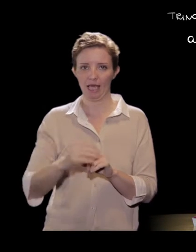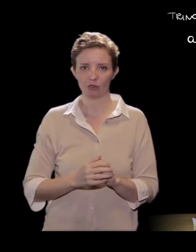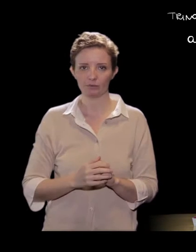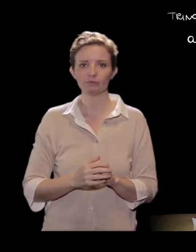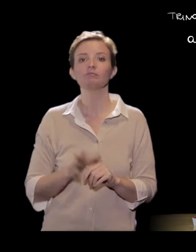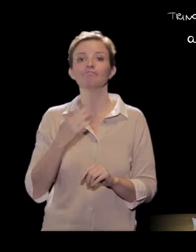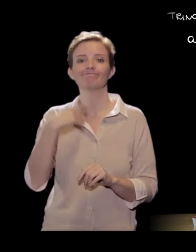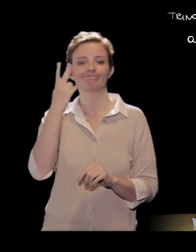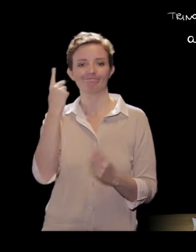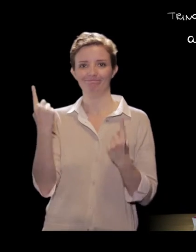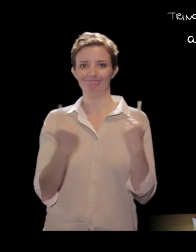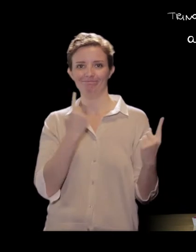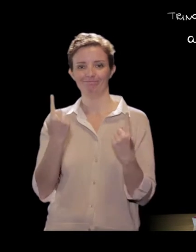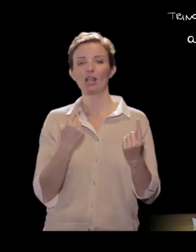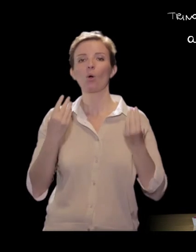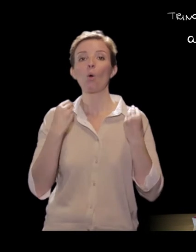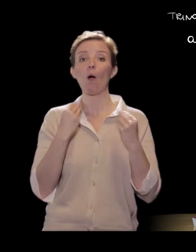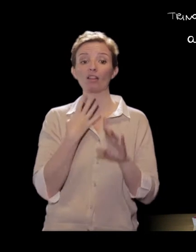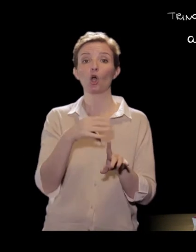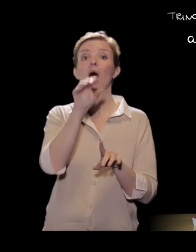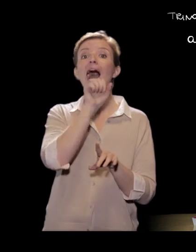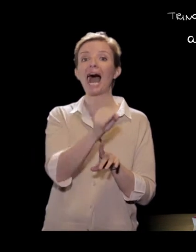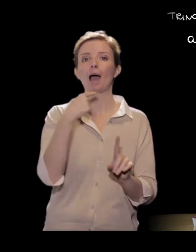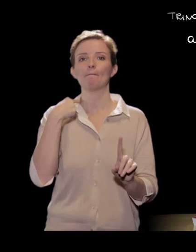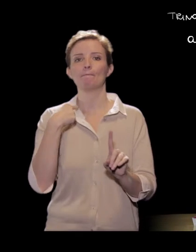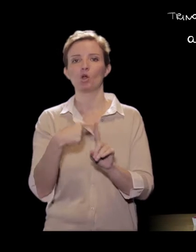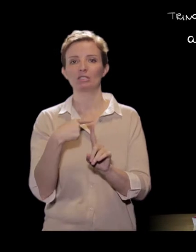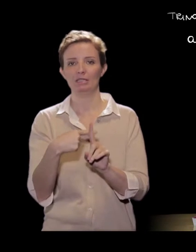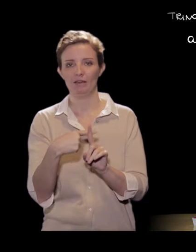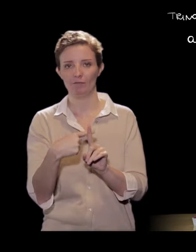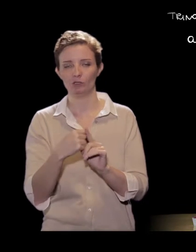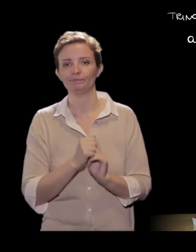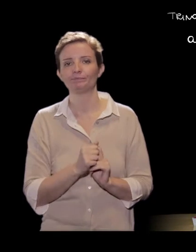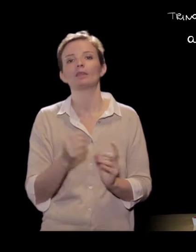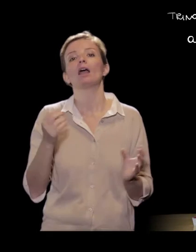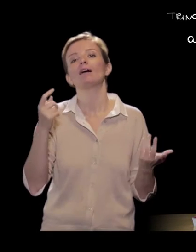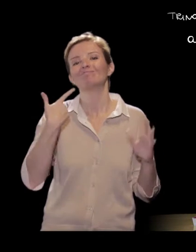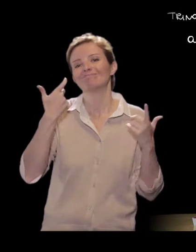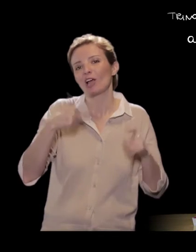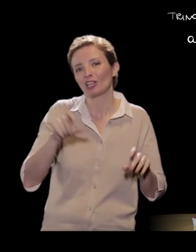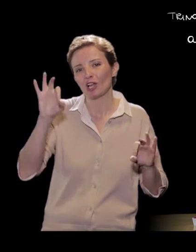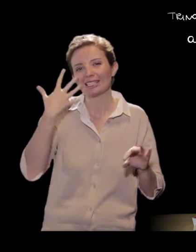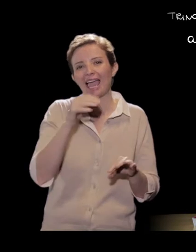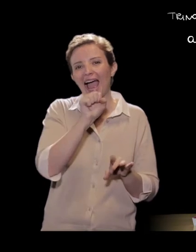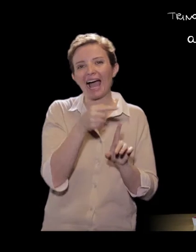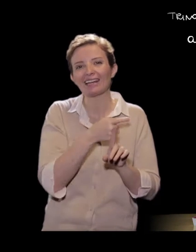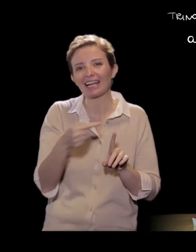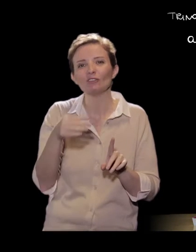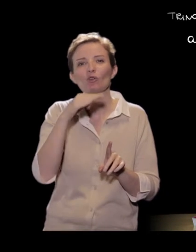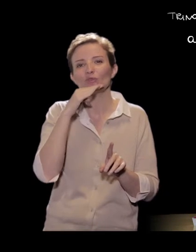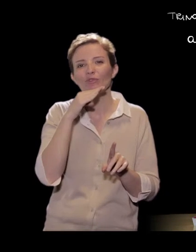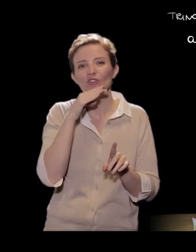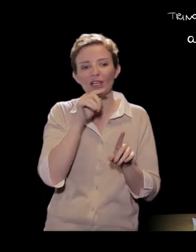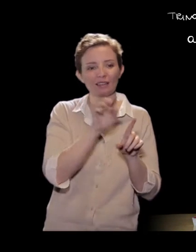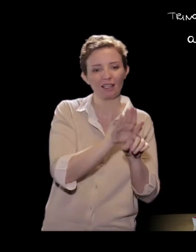i casi in cui a sia positivo Evidentemente nel caso in cui a fosse negativo basta come abbiamo visto cambiare i